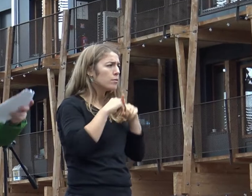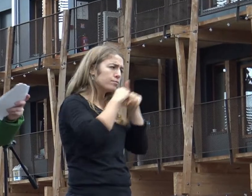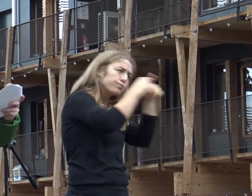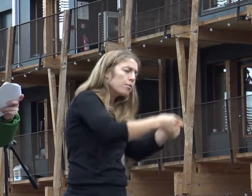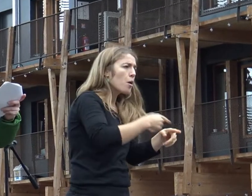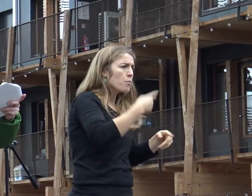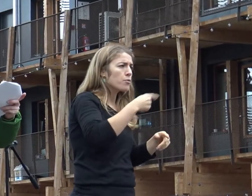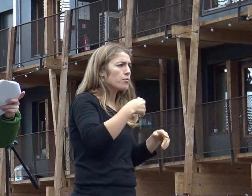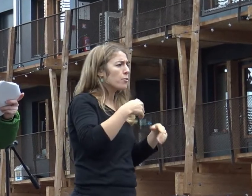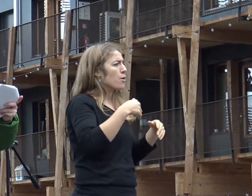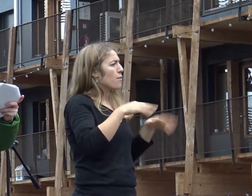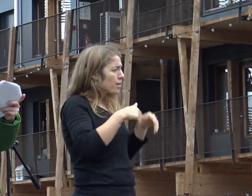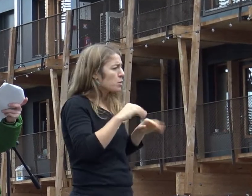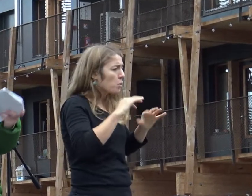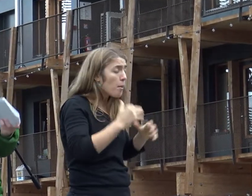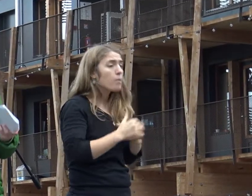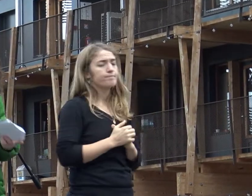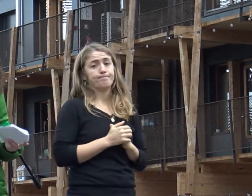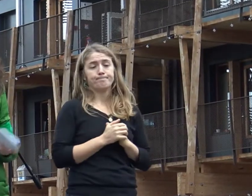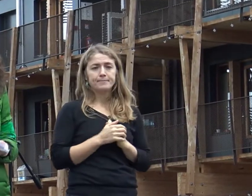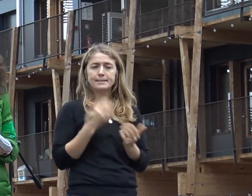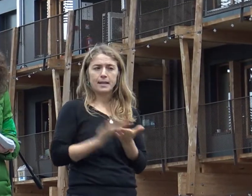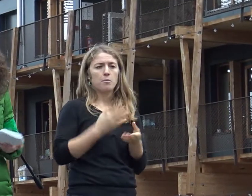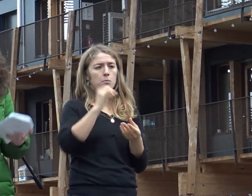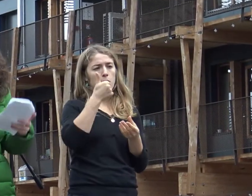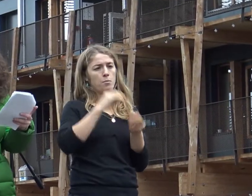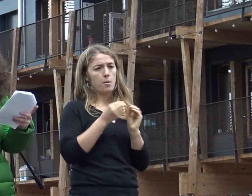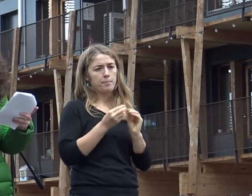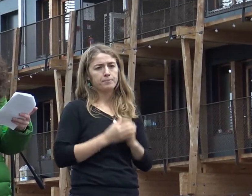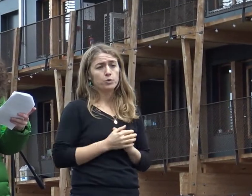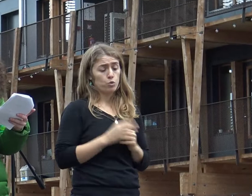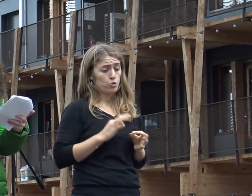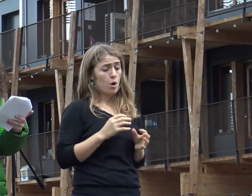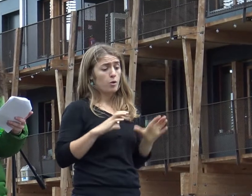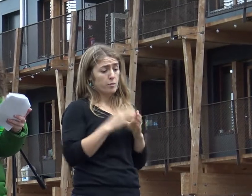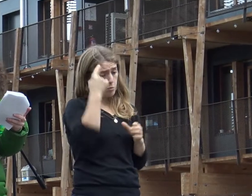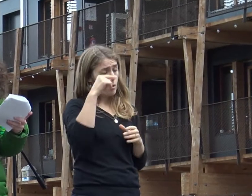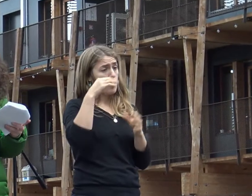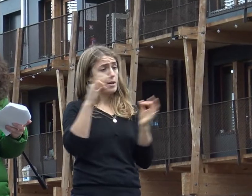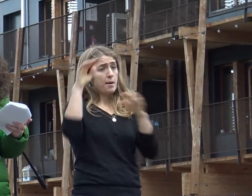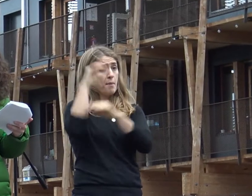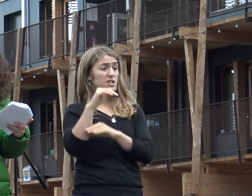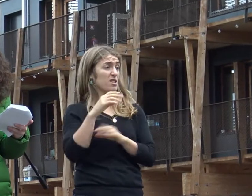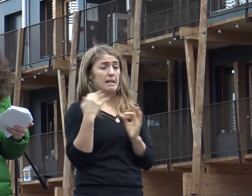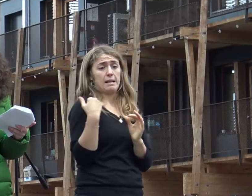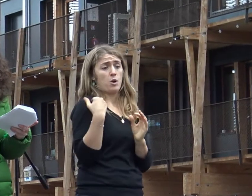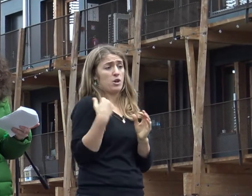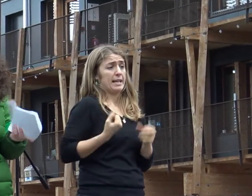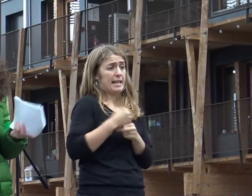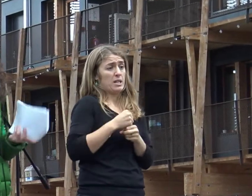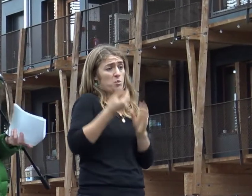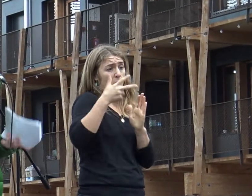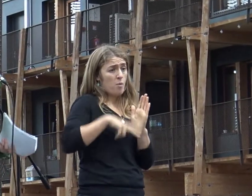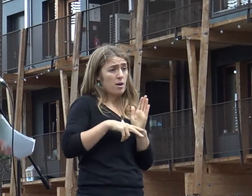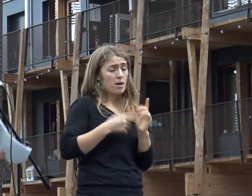sujet. Nous à Nantes, le collectif pour le climat, ben, il a 3 mois, il est tout jeune. Le 5 septembre, on